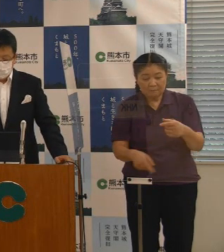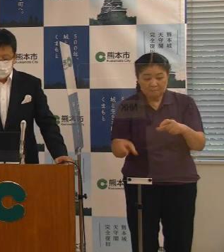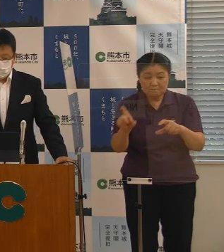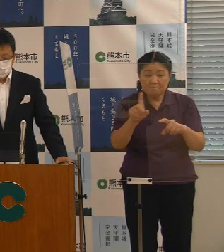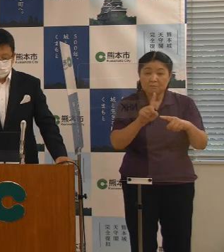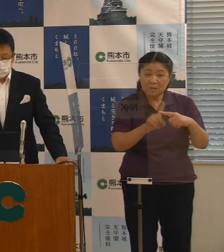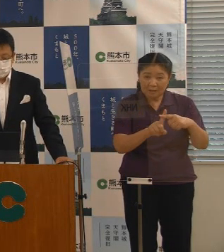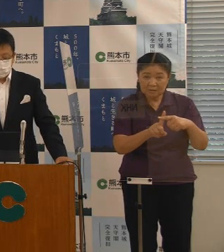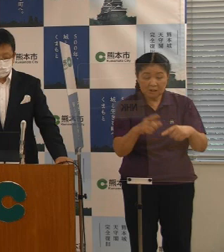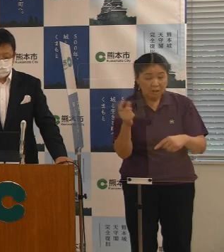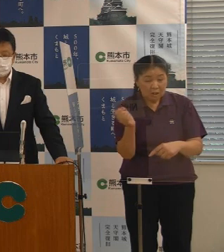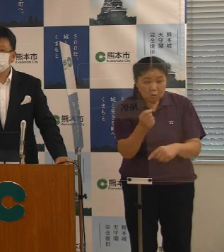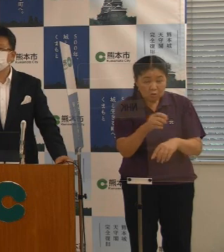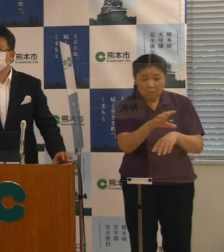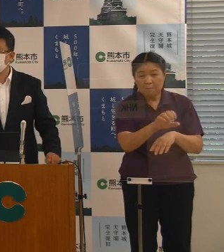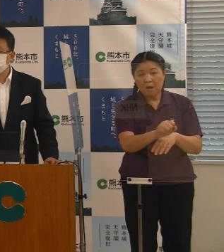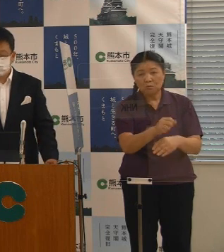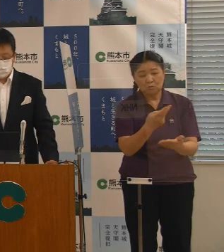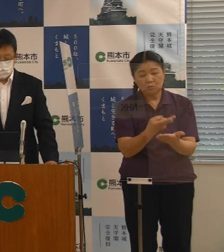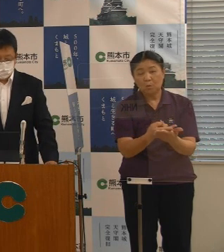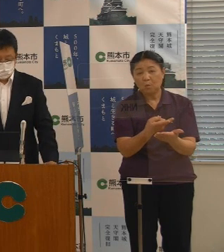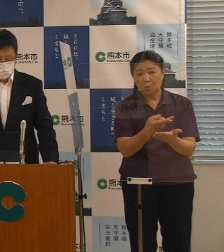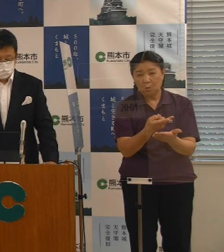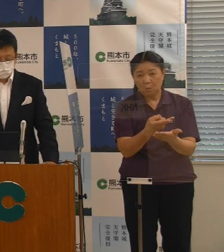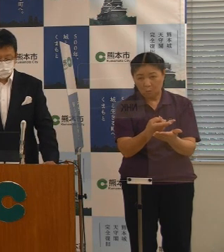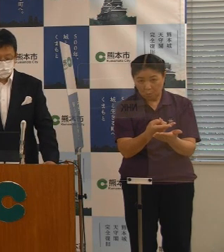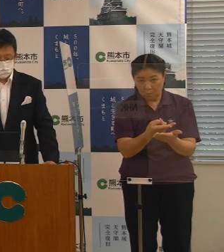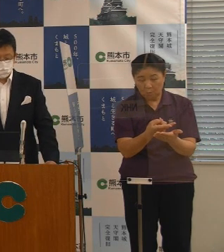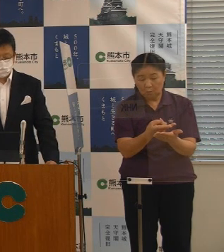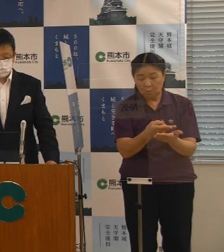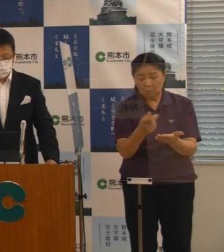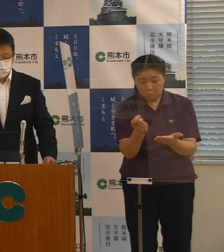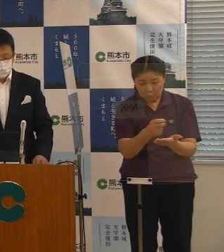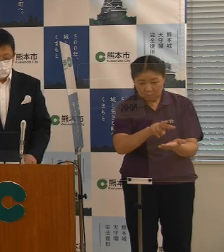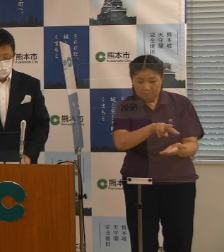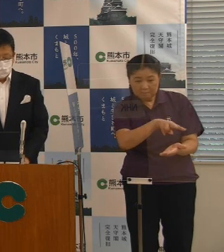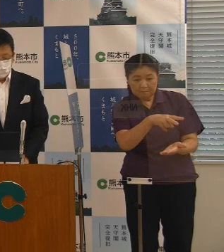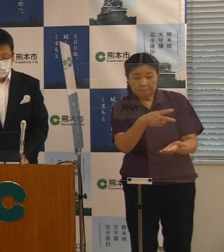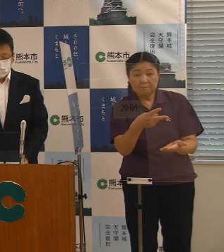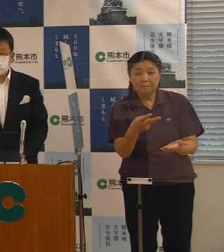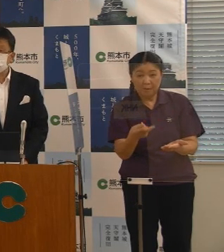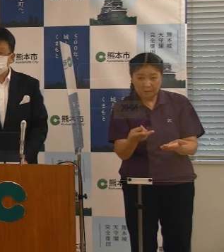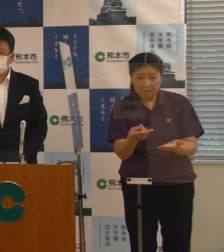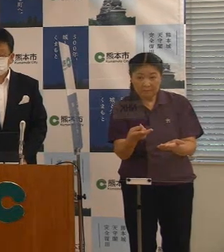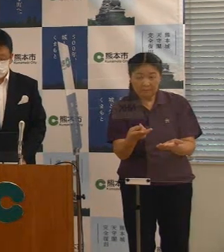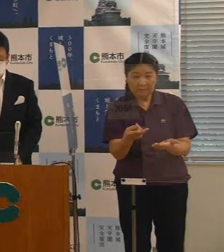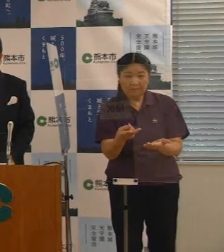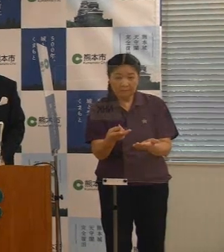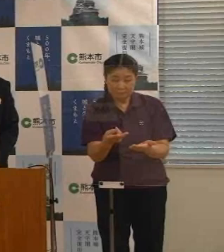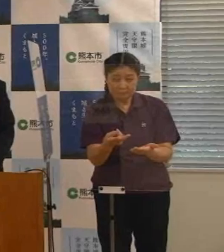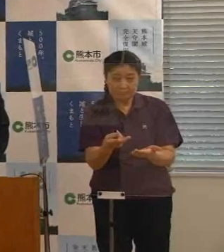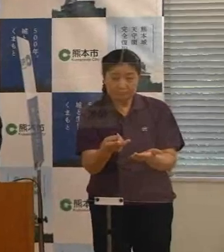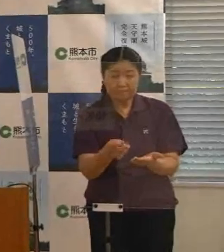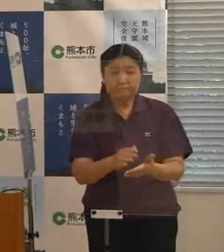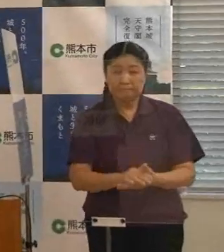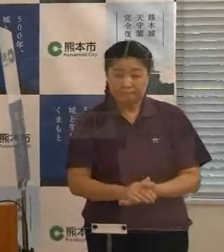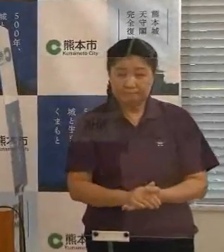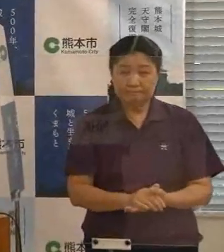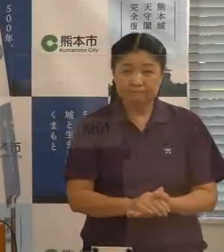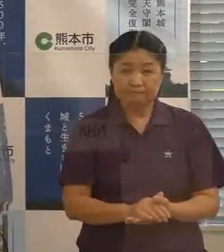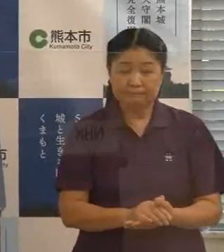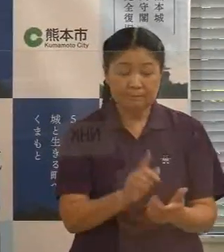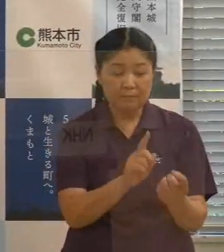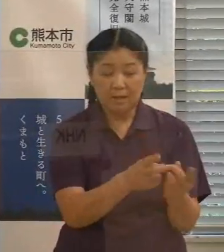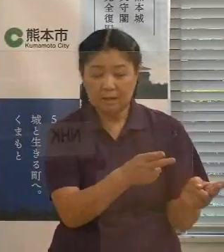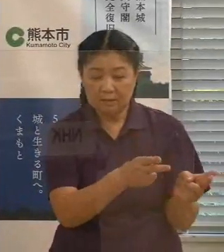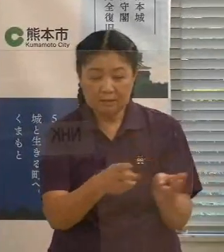、緊急時確保病床を即応病床に転換できますように